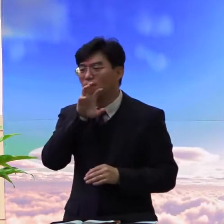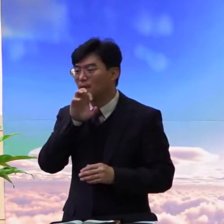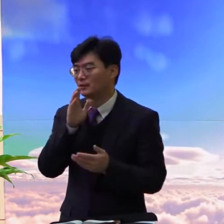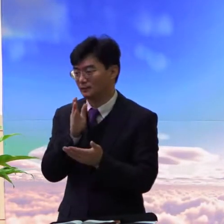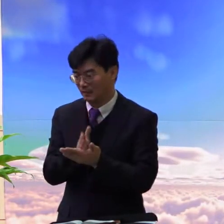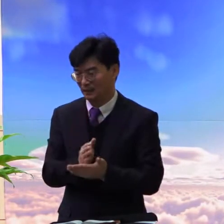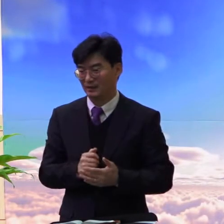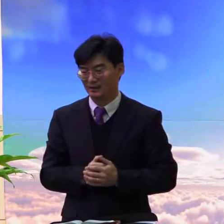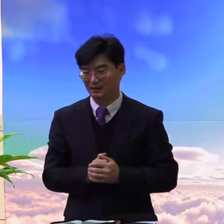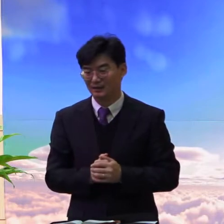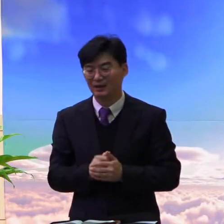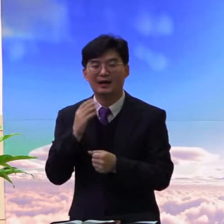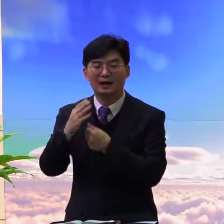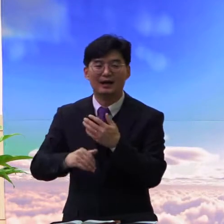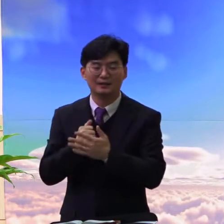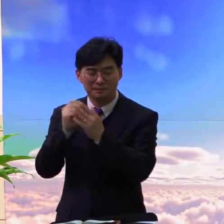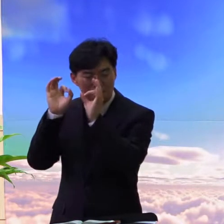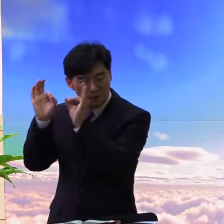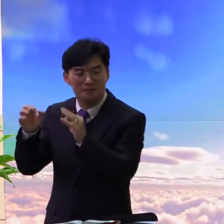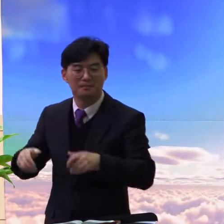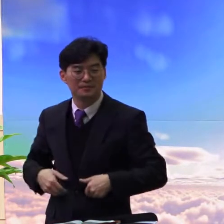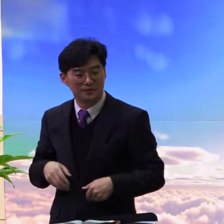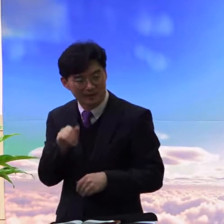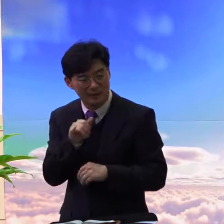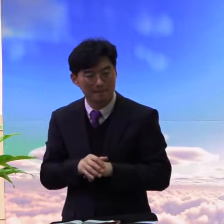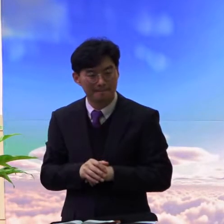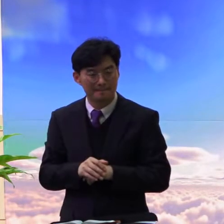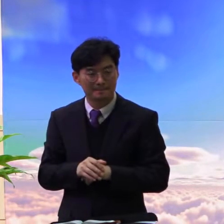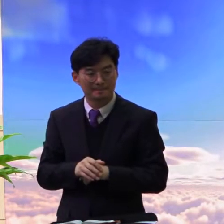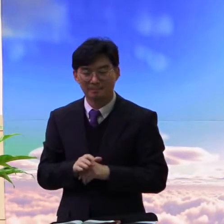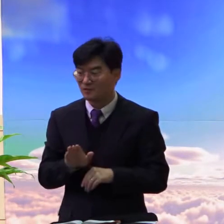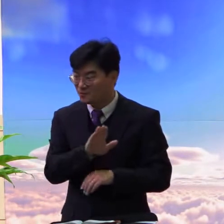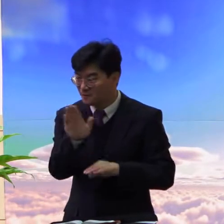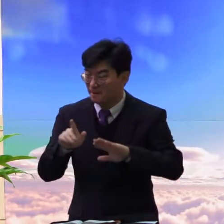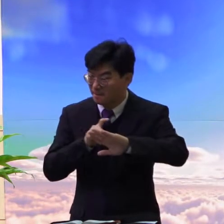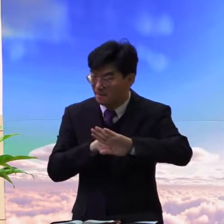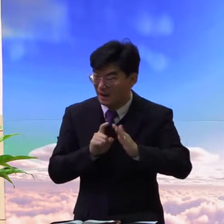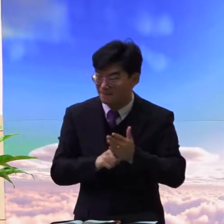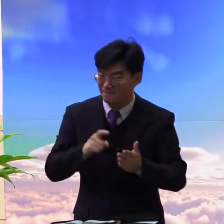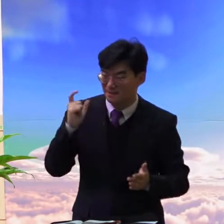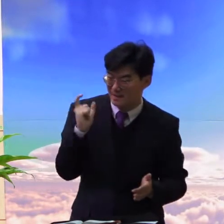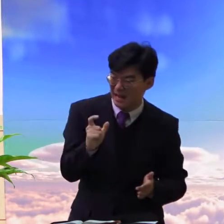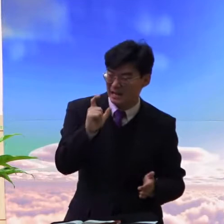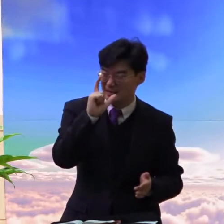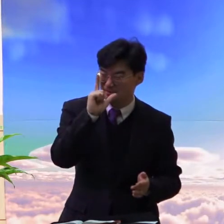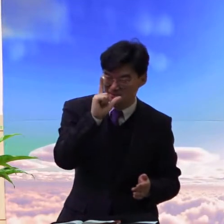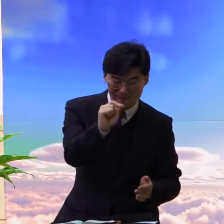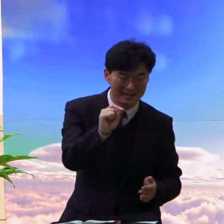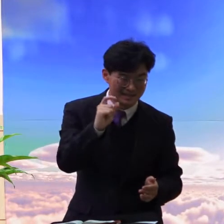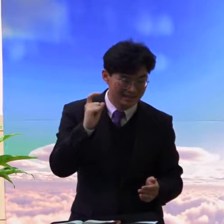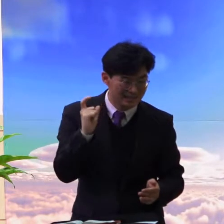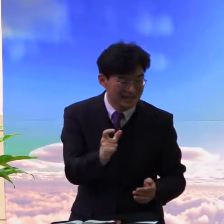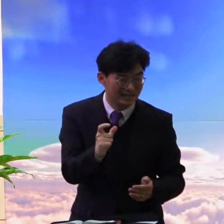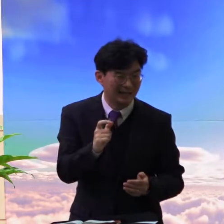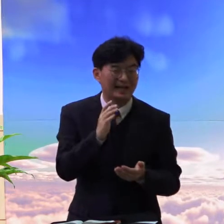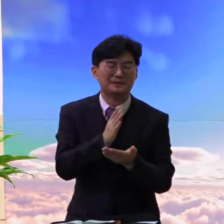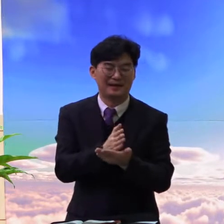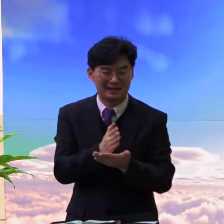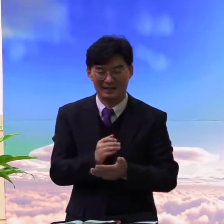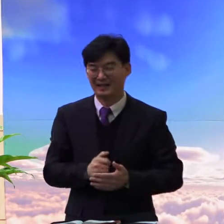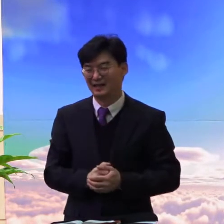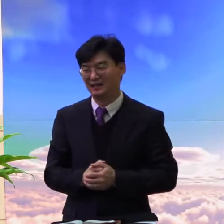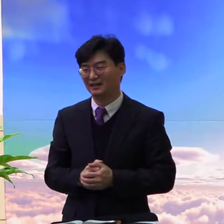여러분은 살고 계십니까? 우리의 마음이 너무 단단하지 않습니까? 초롱성같이 단단하게 방어하고 누구도